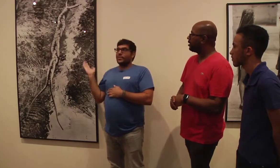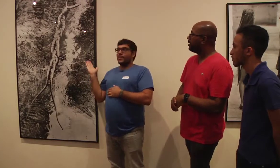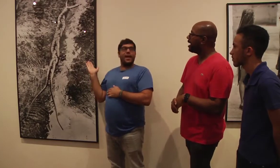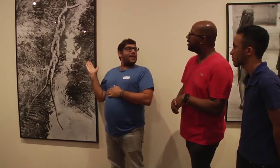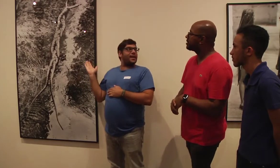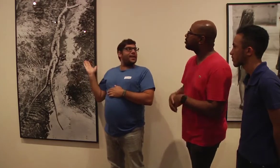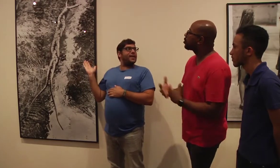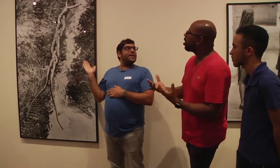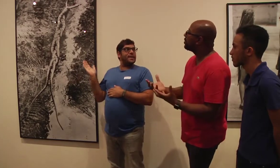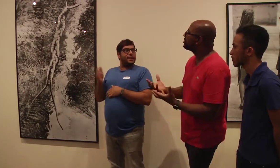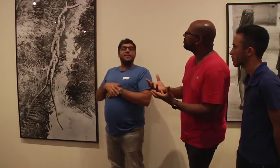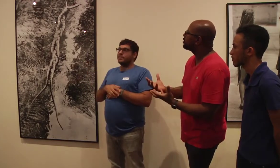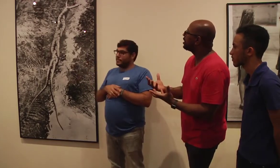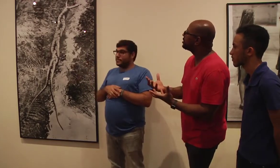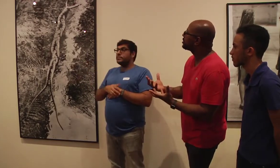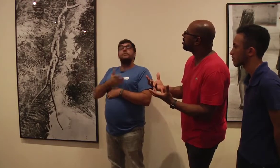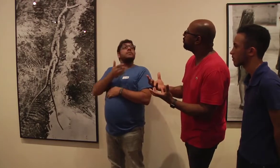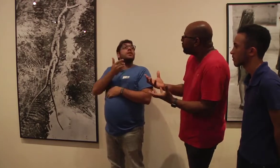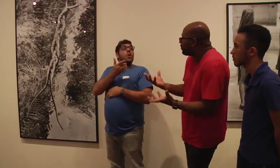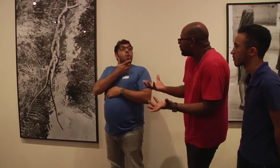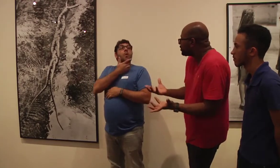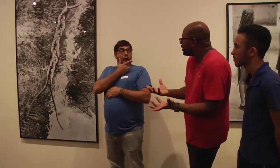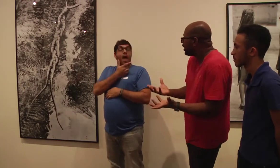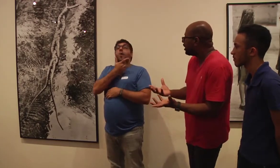Né? E essas cobras, imagina, elas estavam vivas, né?